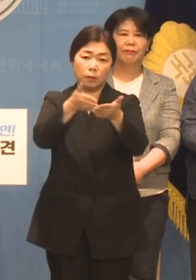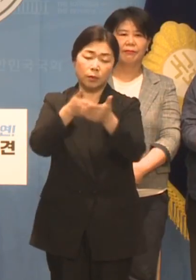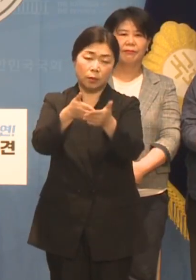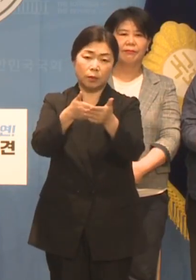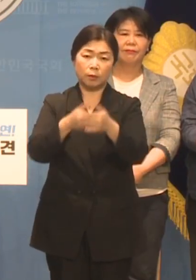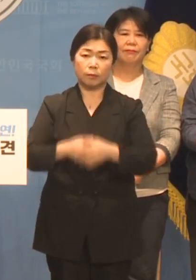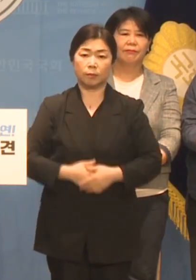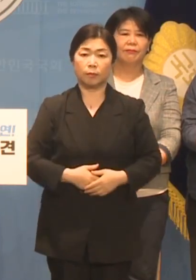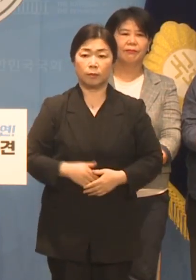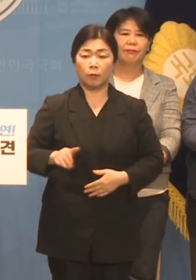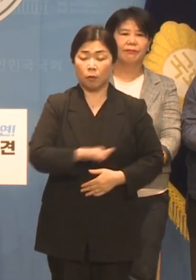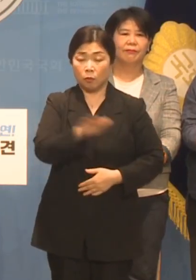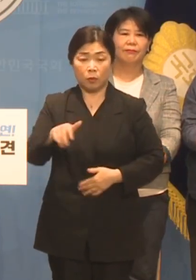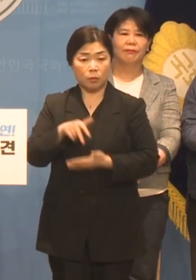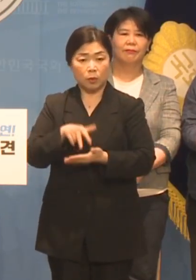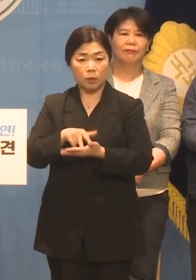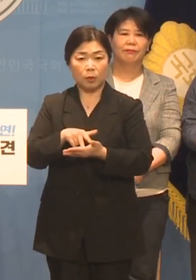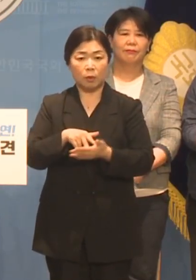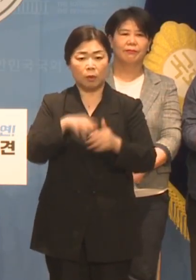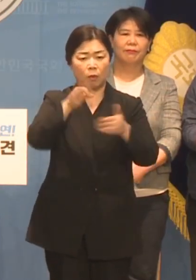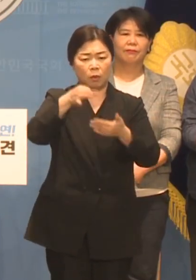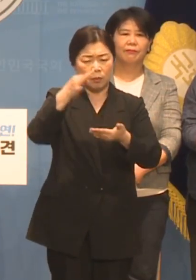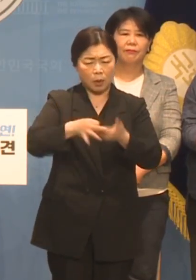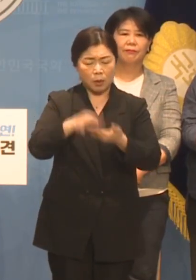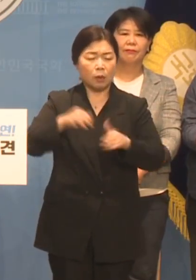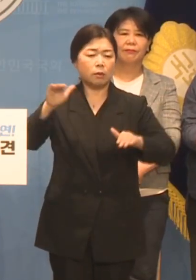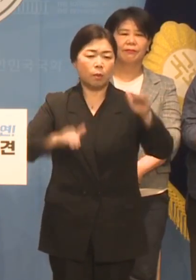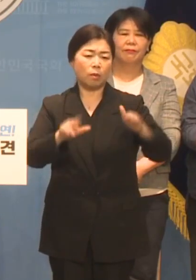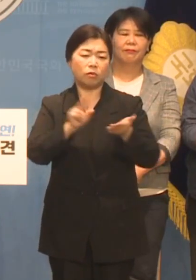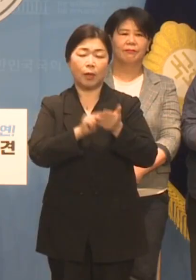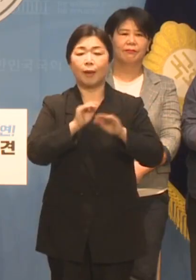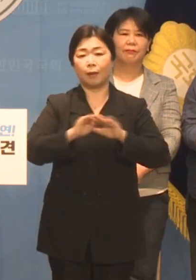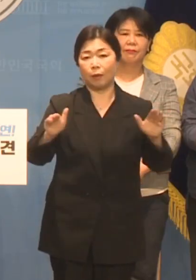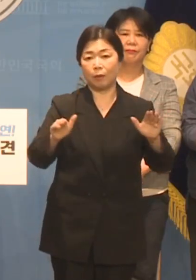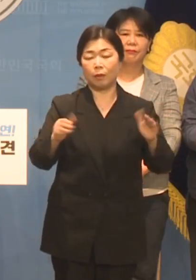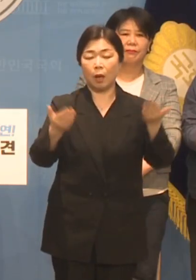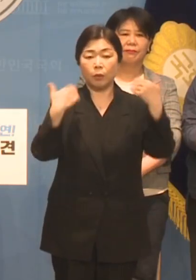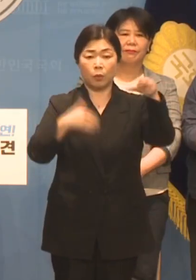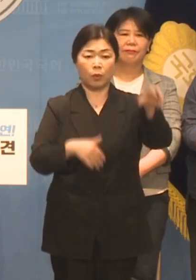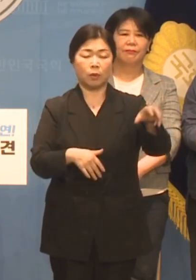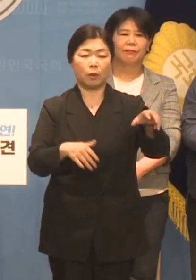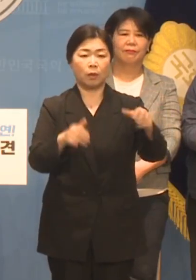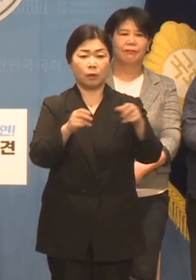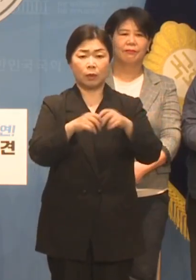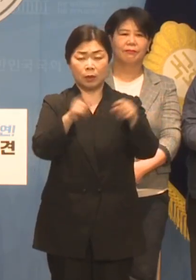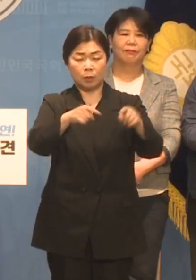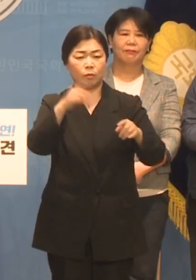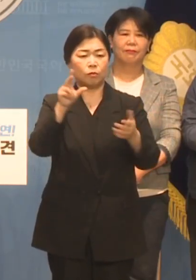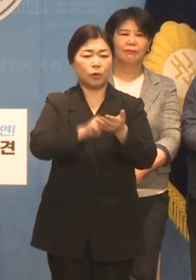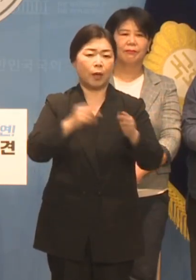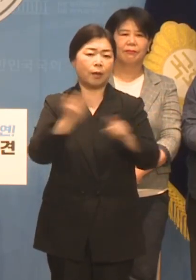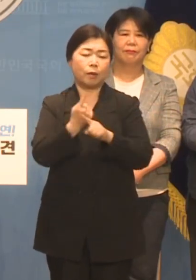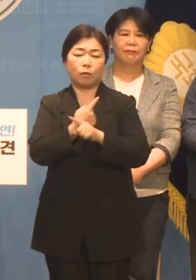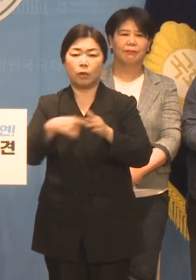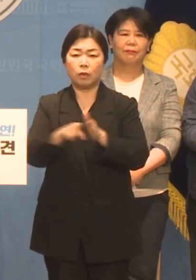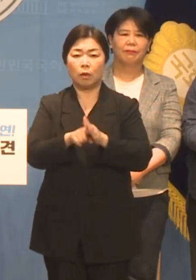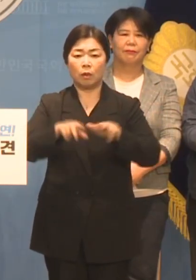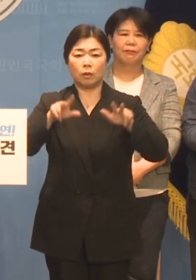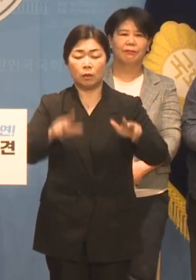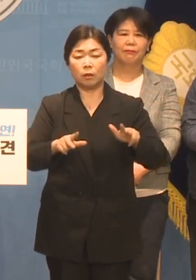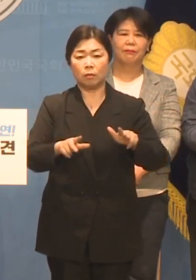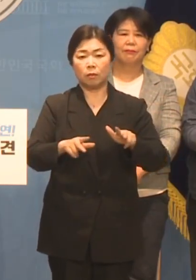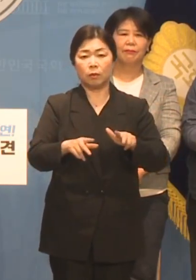저임금과 성별 임금 차별 해소를 위해 학교에서 시작하는 사회 대개혁을 위해 지금 광화문